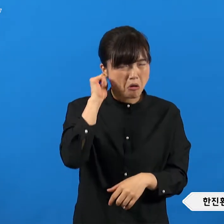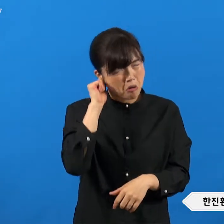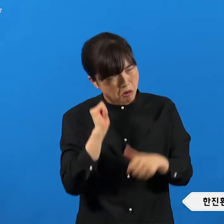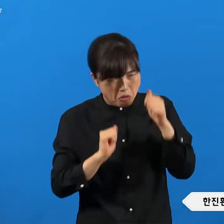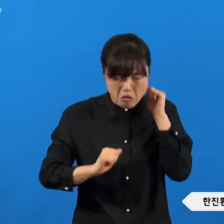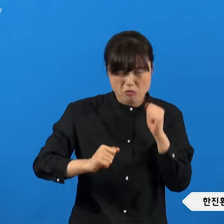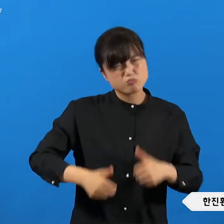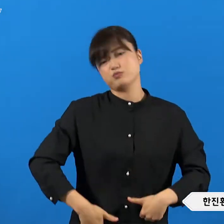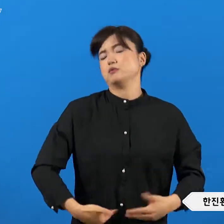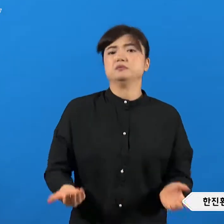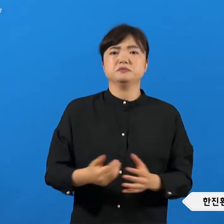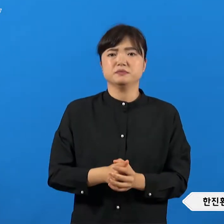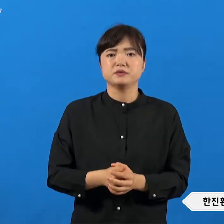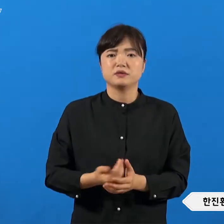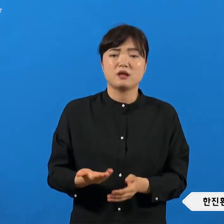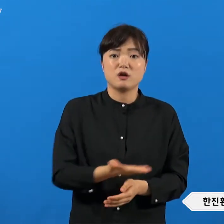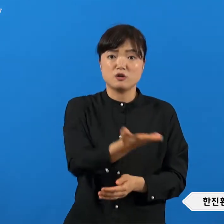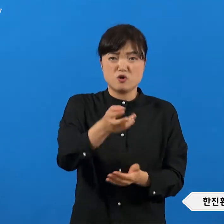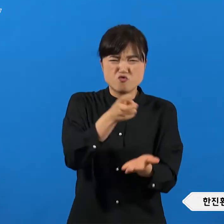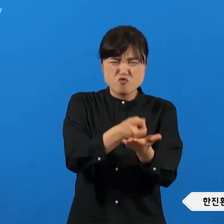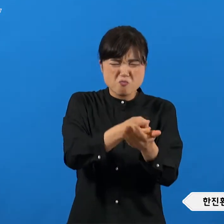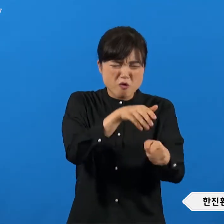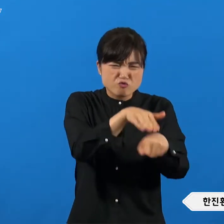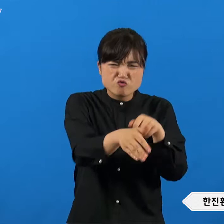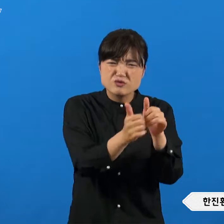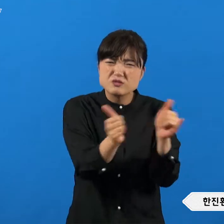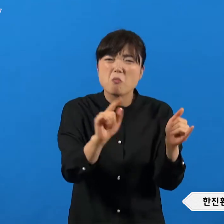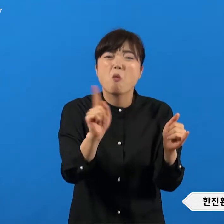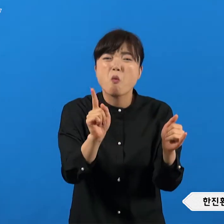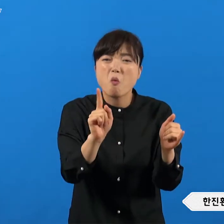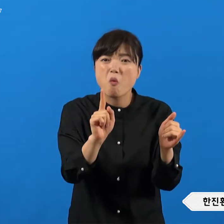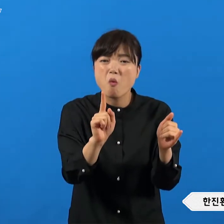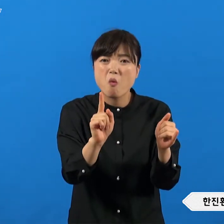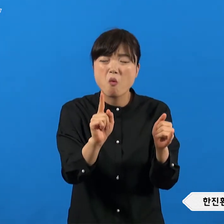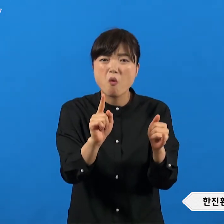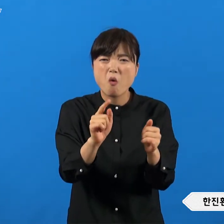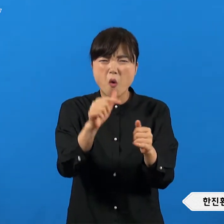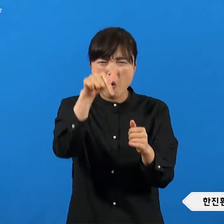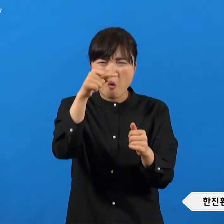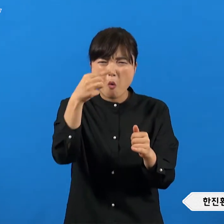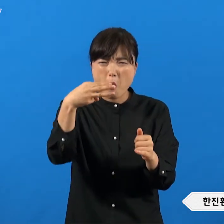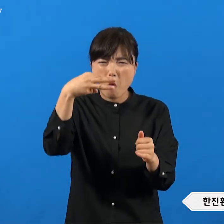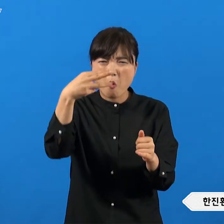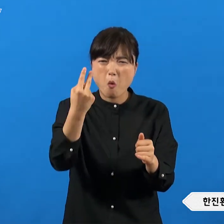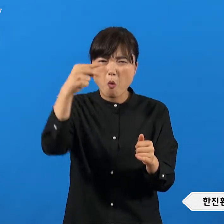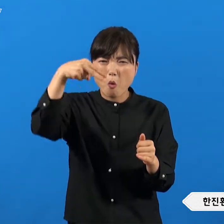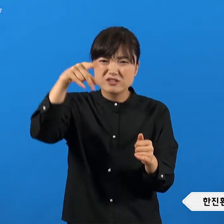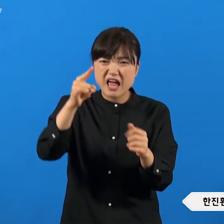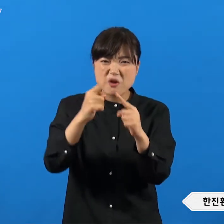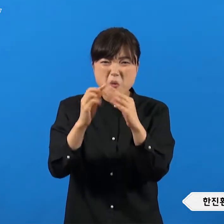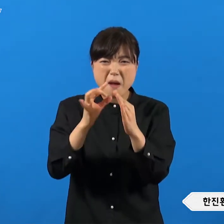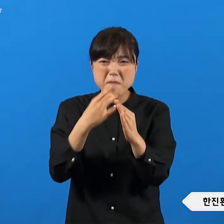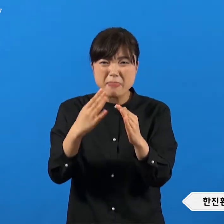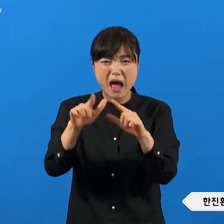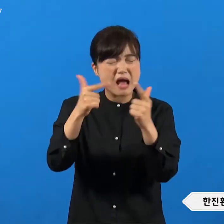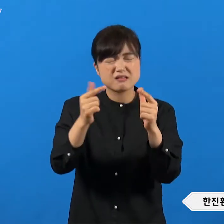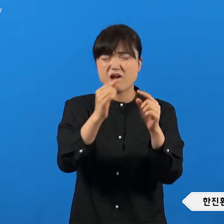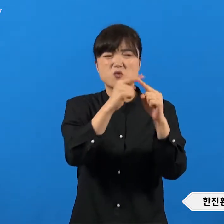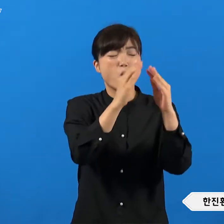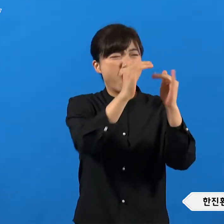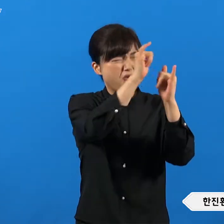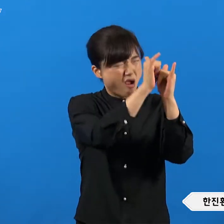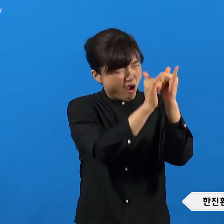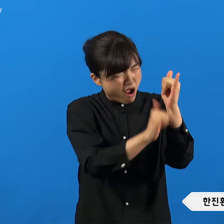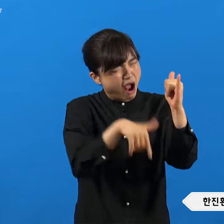없습니다. 여러분, 이 율법주의라는 것은 그 골로새 교회에만 있었던 것이 아니고 교회 역사를